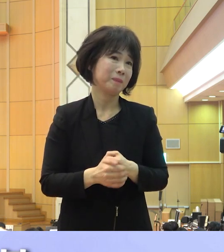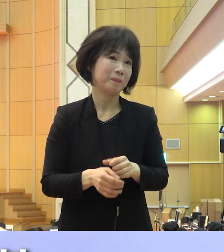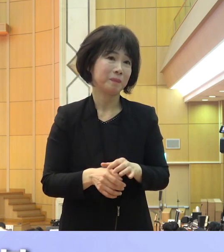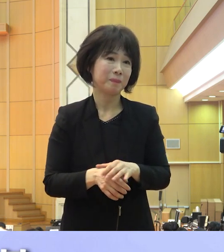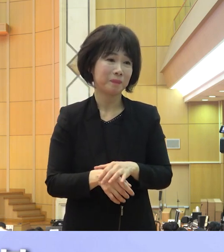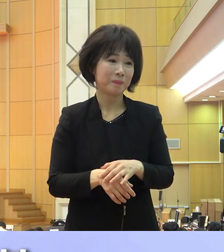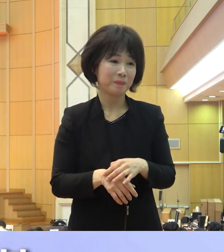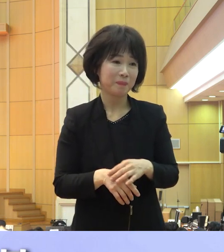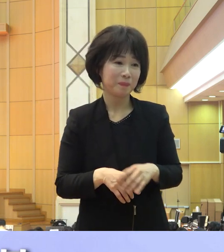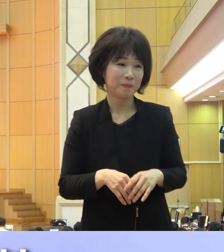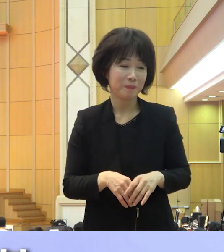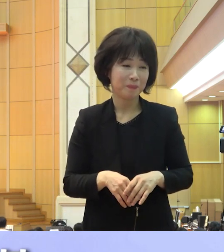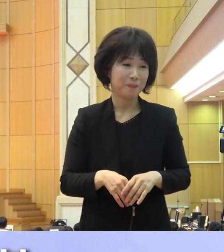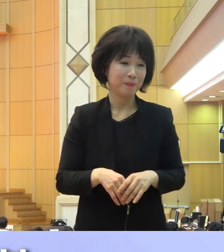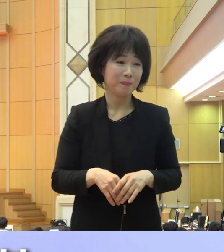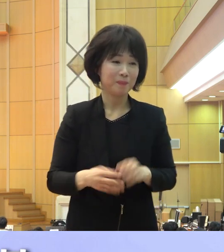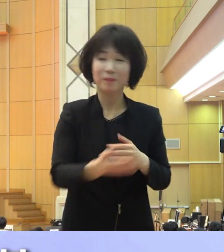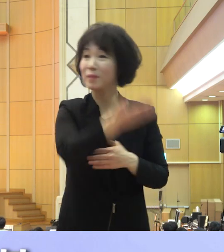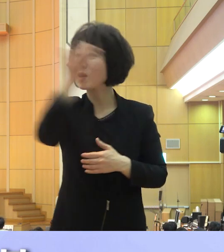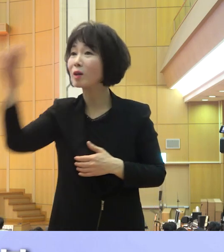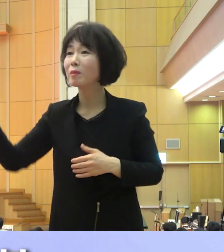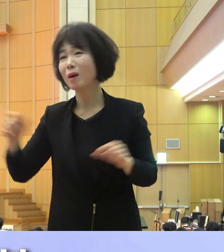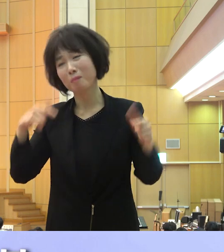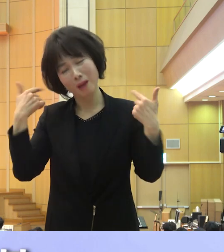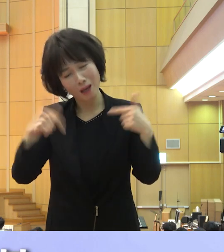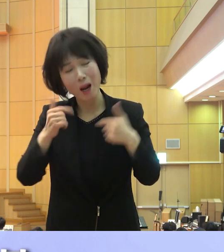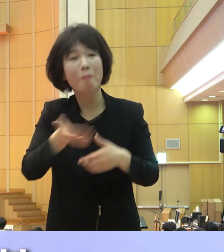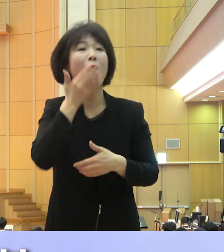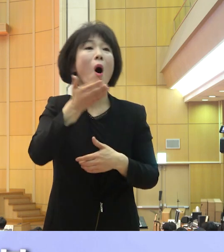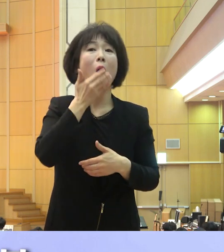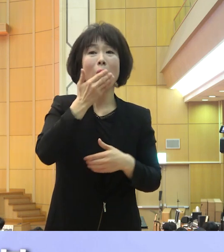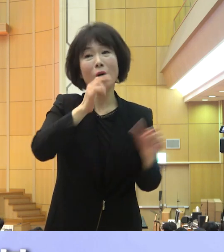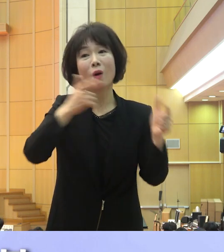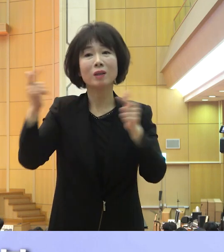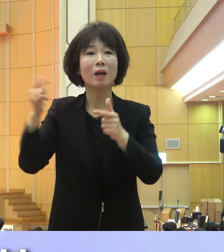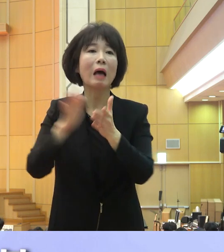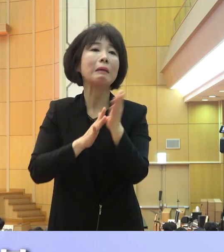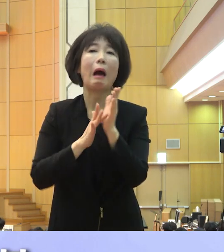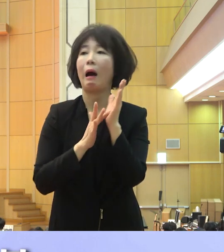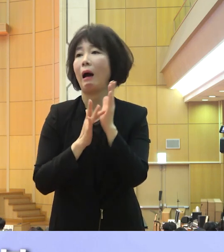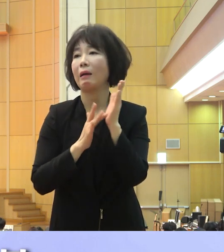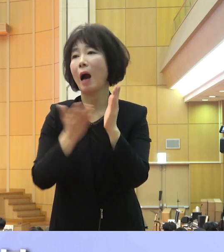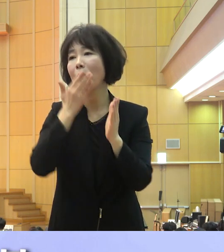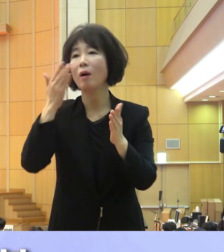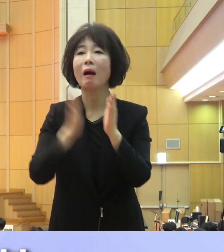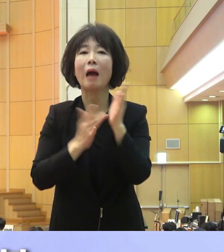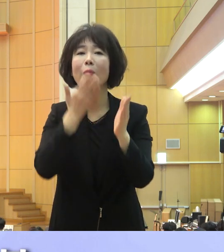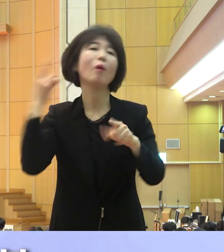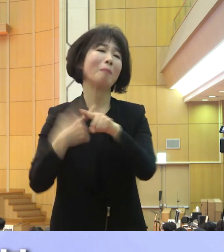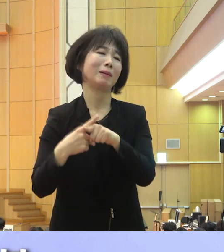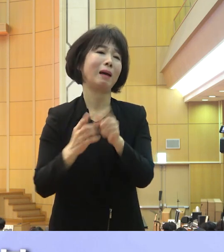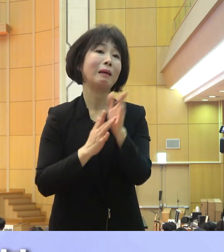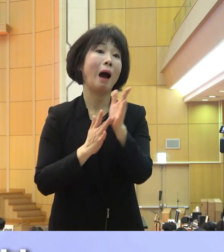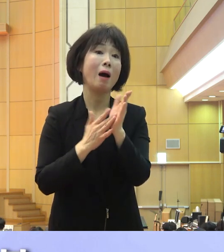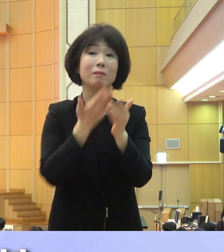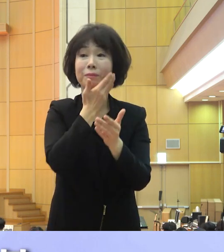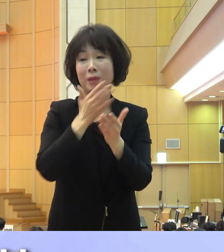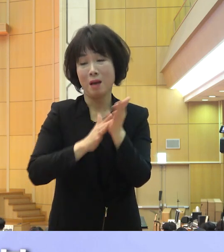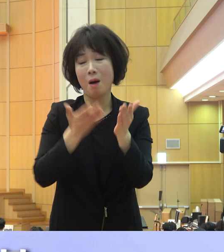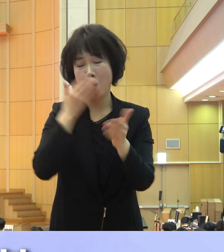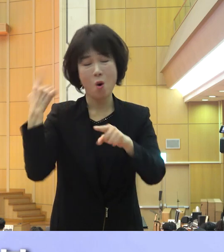고친다. 우리 먹는 식물이 다 약입니다. 너무 많이 먹어서 잘못돼서